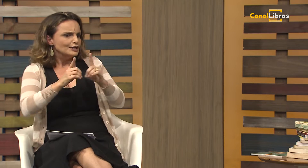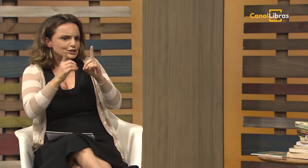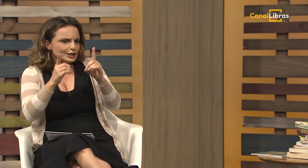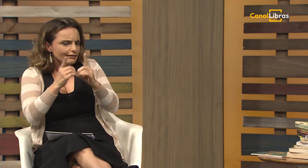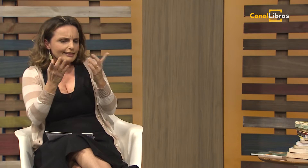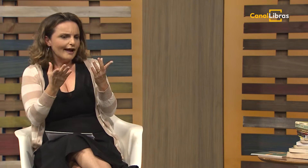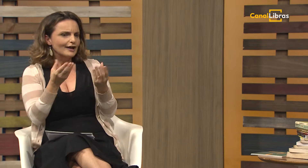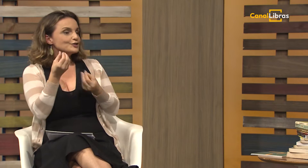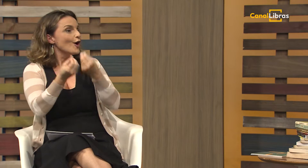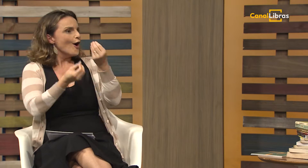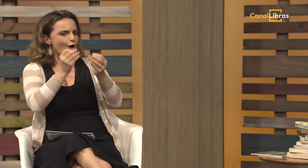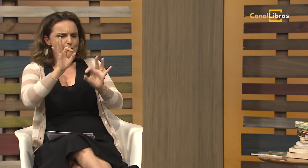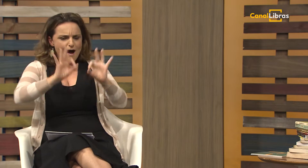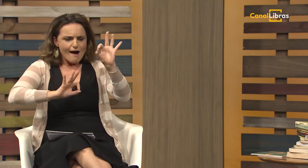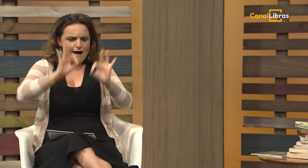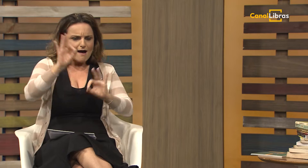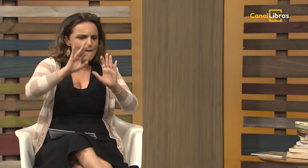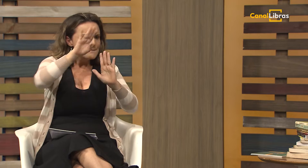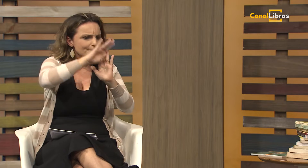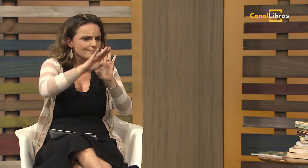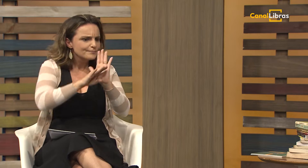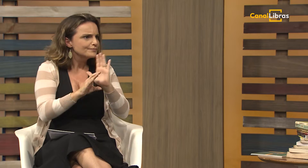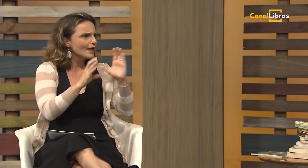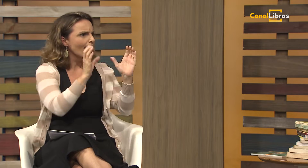você organizou e catalogou os seus registros?